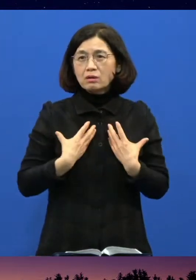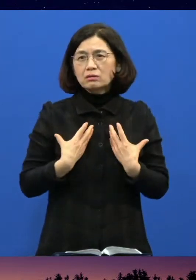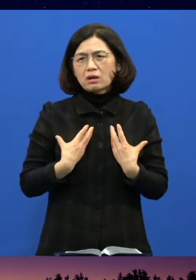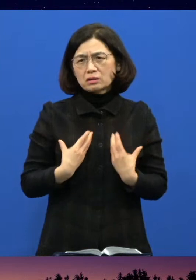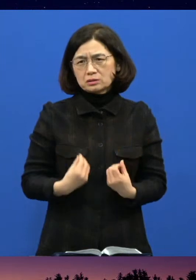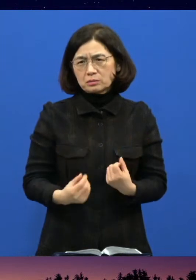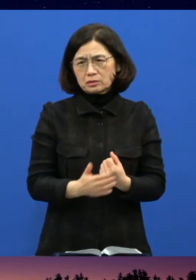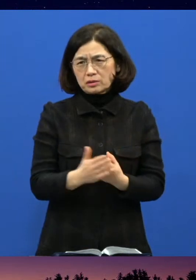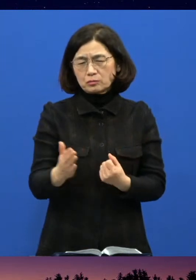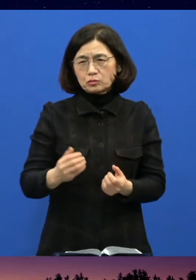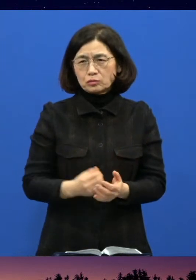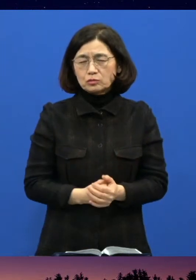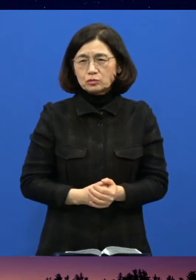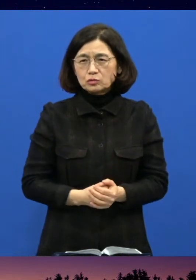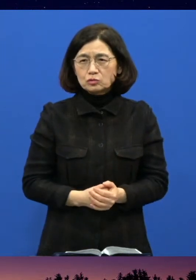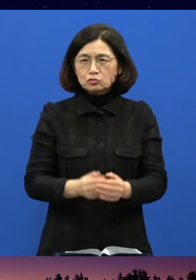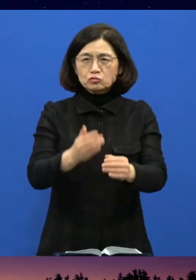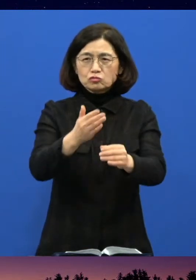기도하다가 그만두는 거예요.